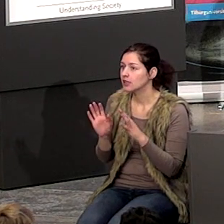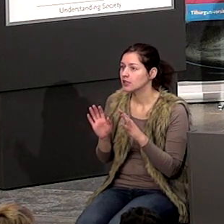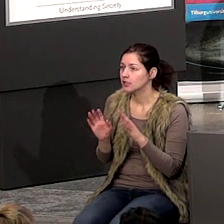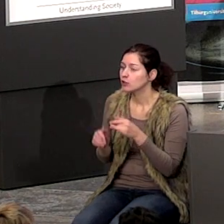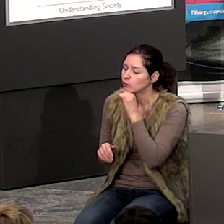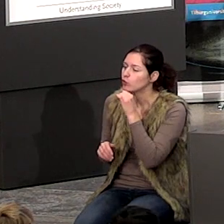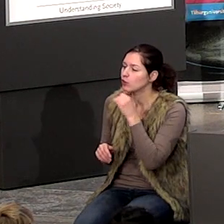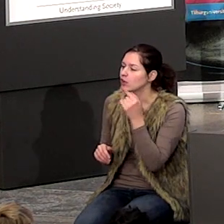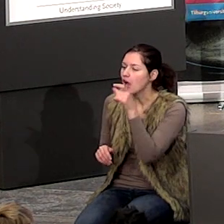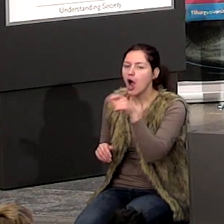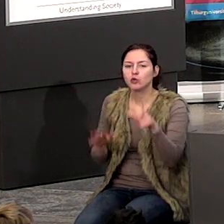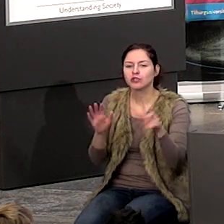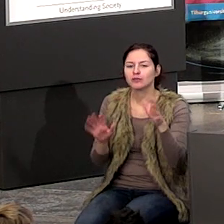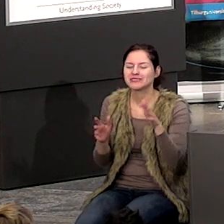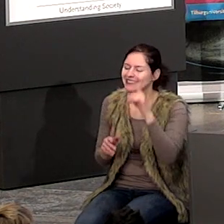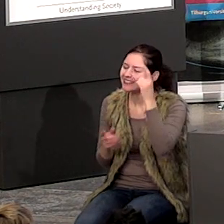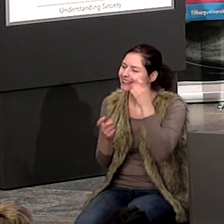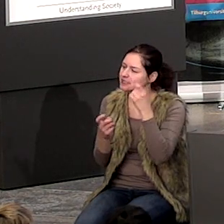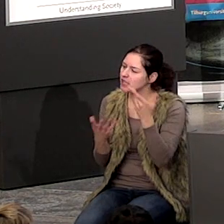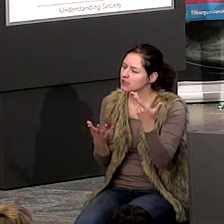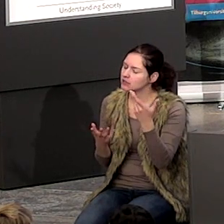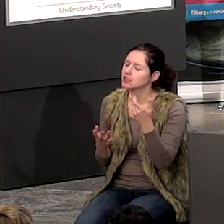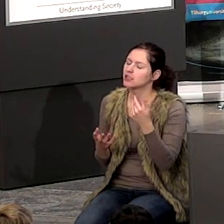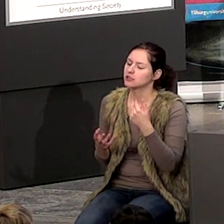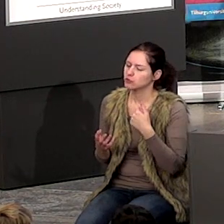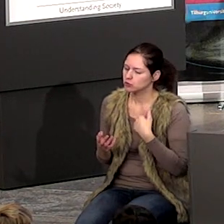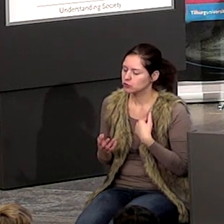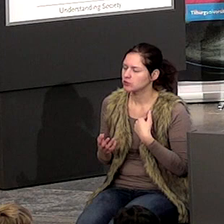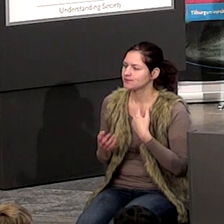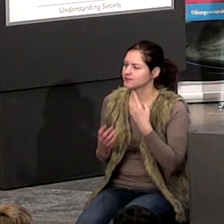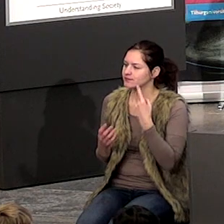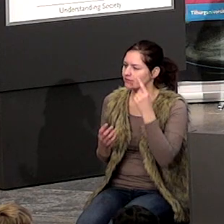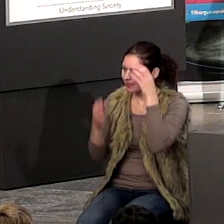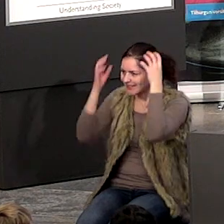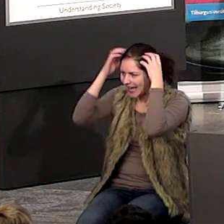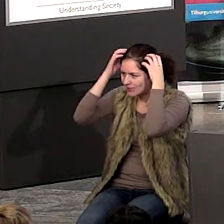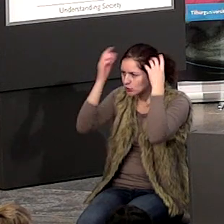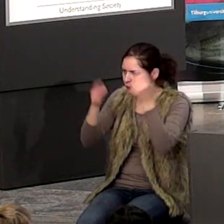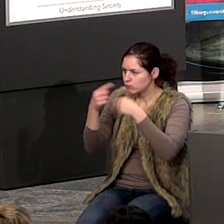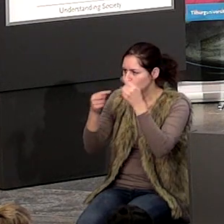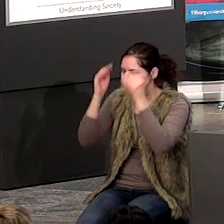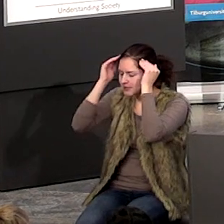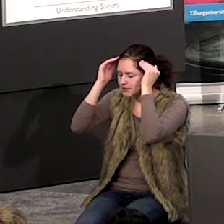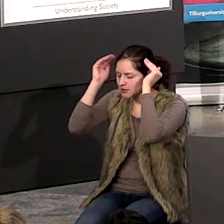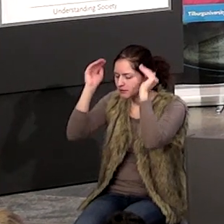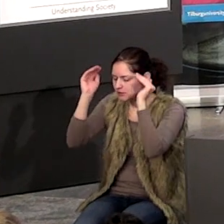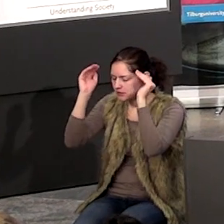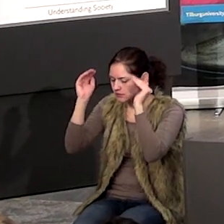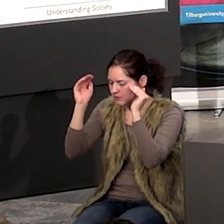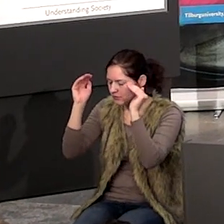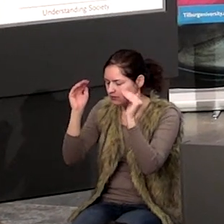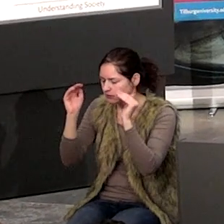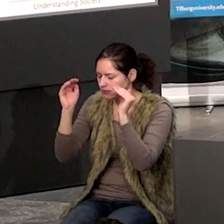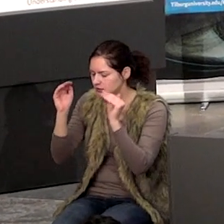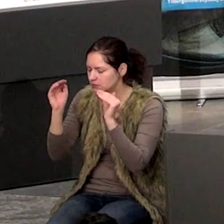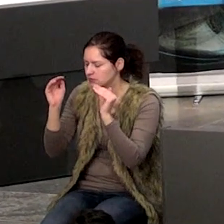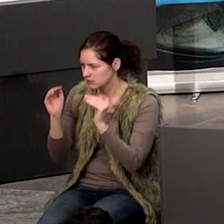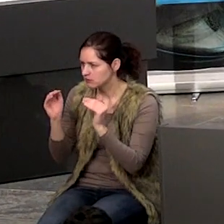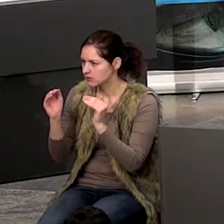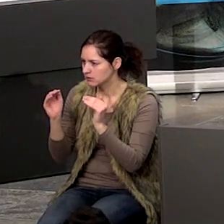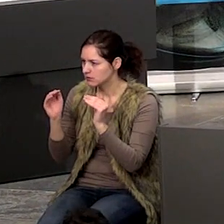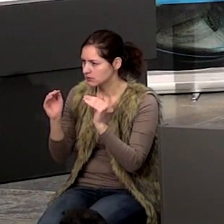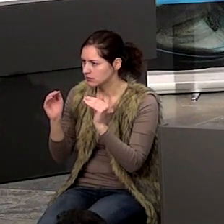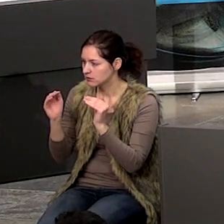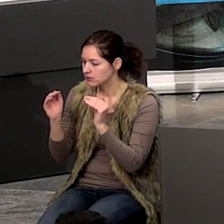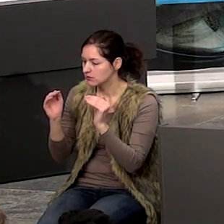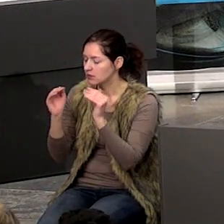interessant, dat de ontwikkeling of de degeneratie, het aftakelen van het hersenproces, langzamer gaat als er dit soort robotjes ingezet worden.